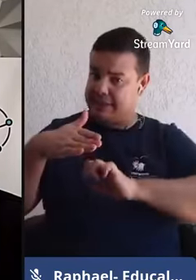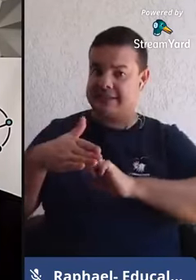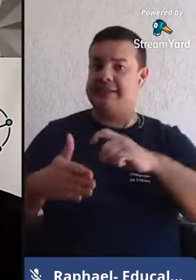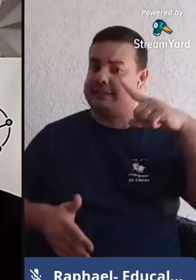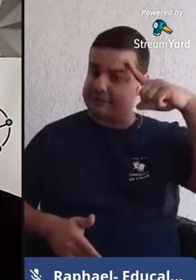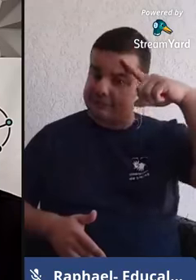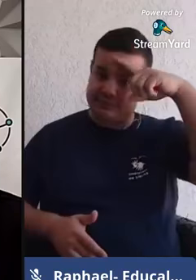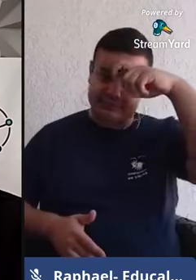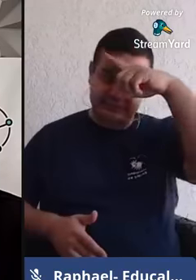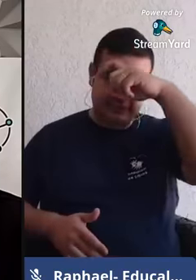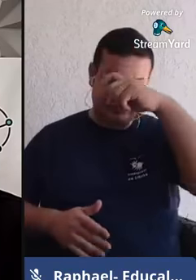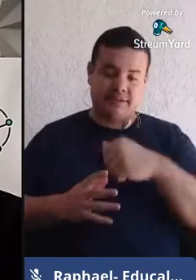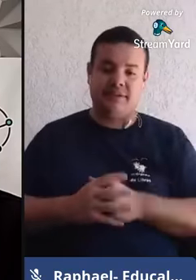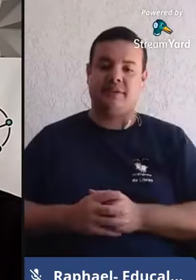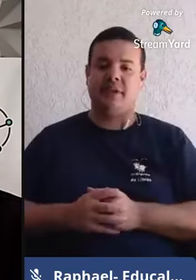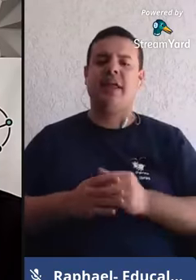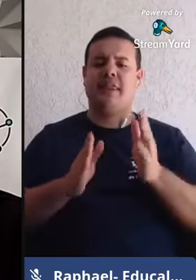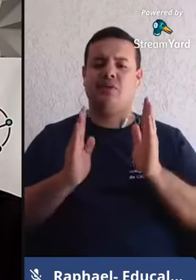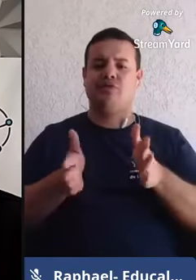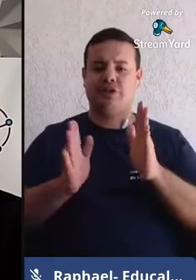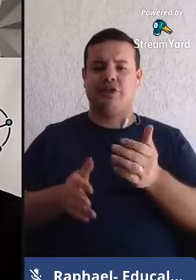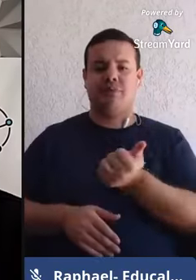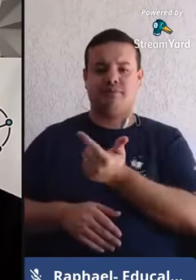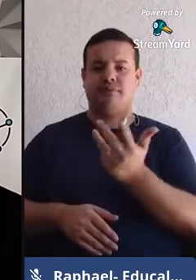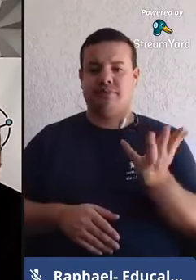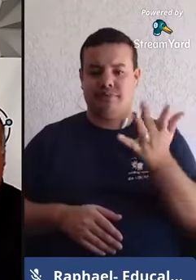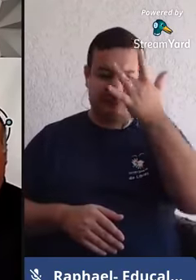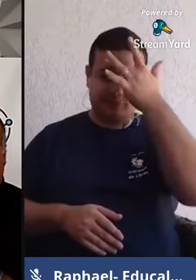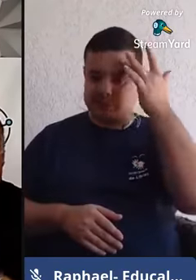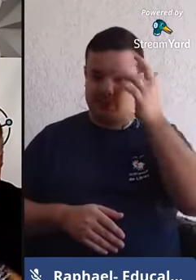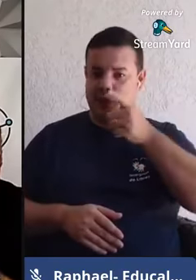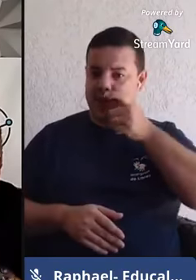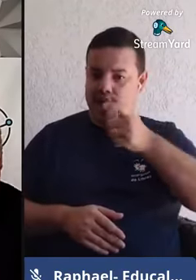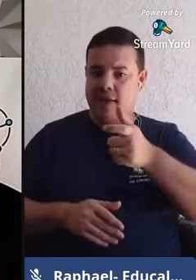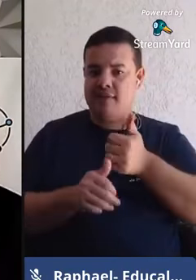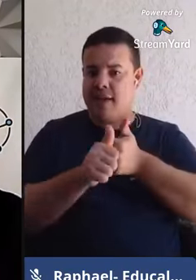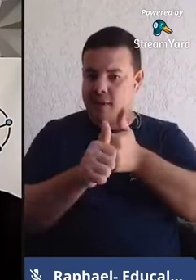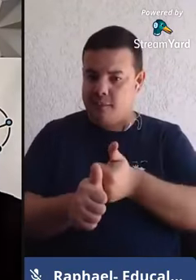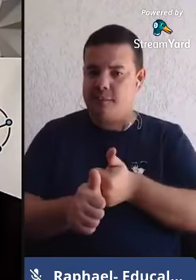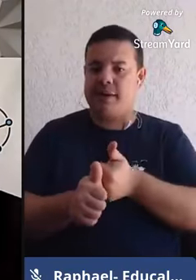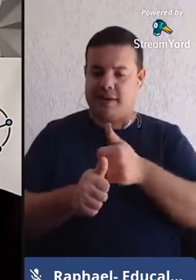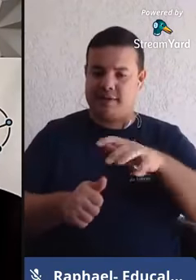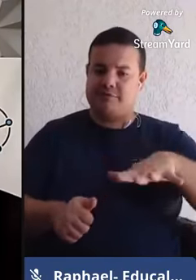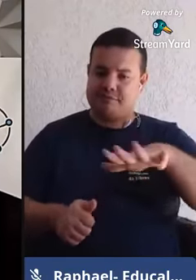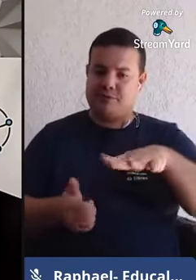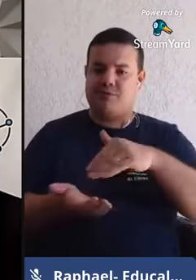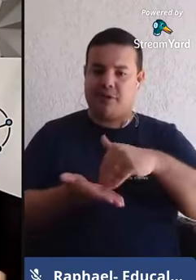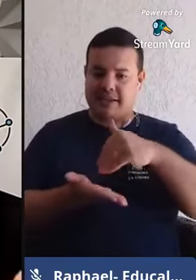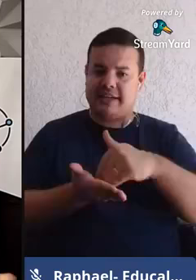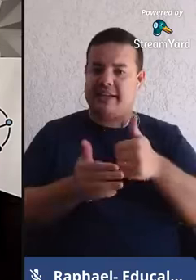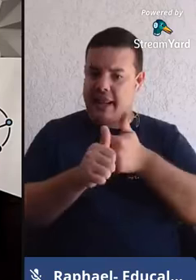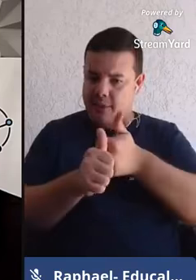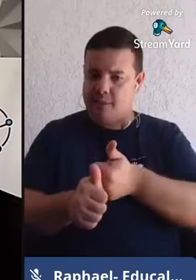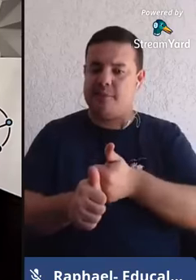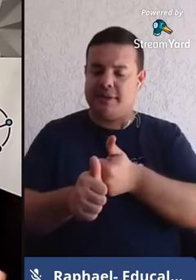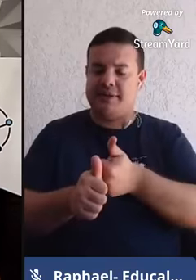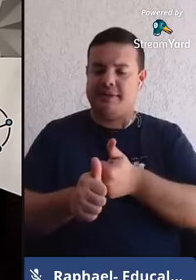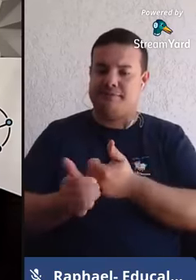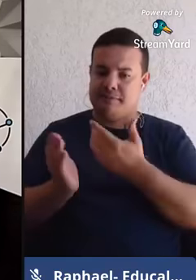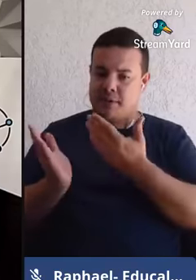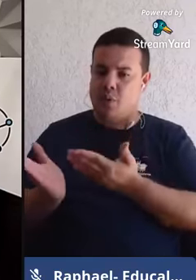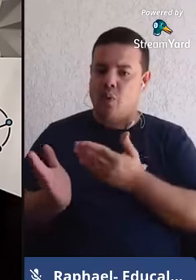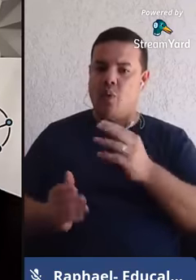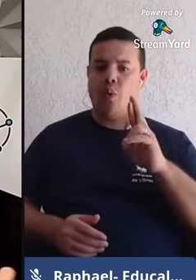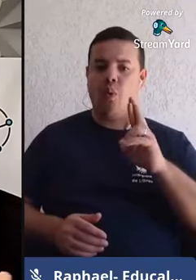começar. A gente já tem dezenas de pessoas aqui com a gente, né? Como eu disse, o pessoal da secretaria todo aqui. Rodrigão, eu queria saber uma